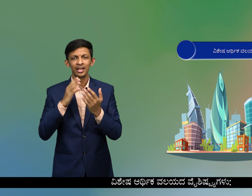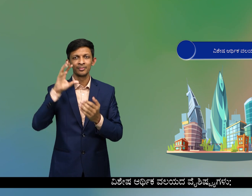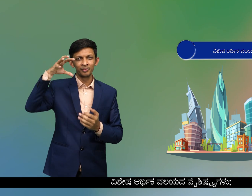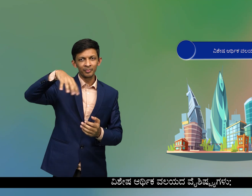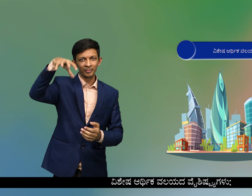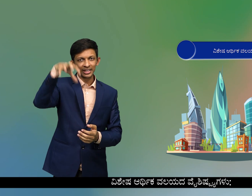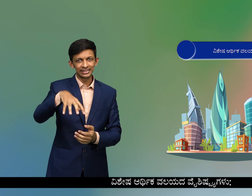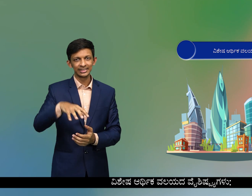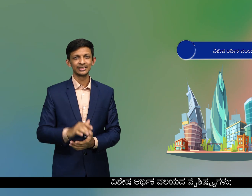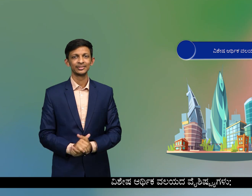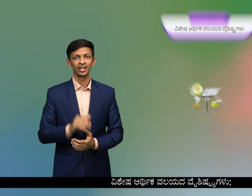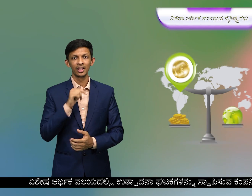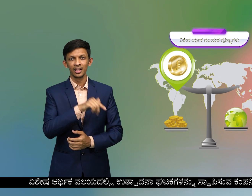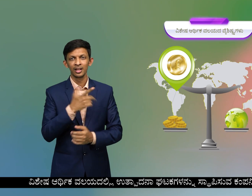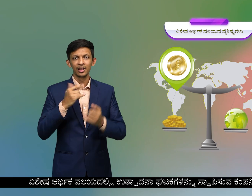ವೈಶಿಷ್ಟ್ಯಗಳು.